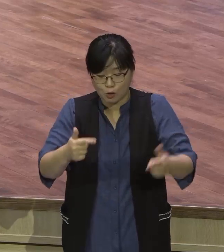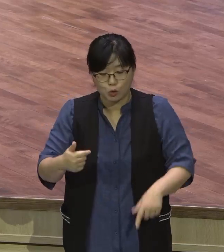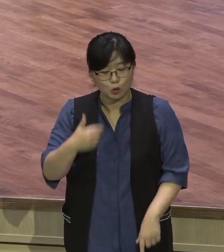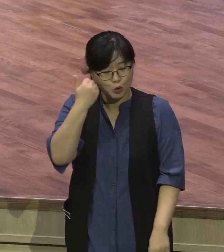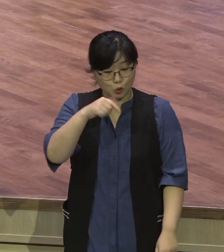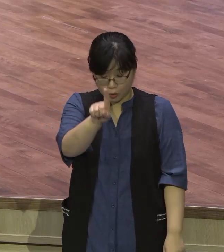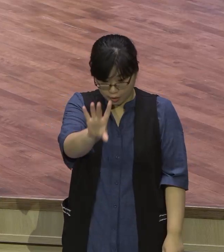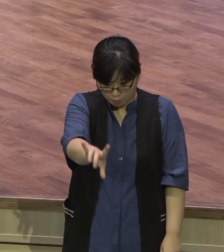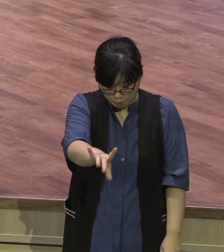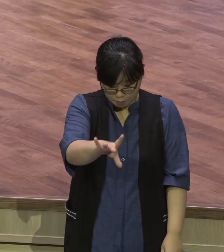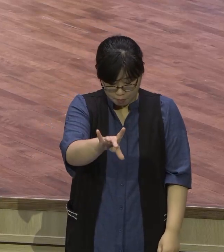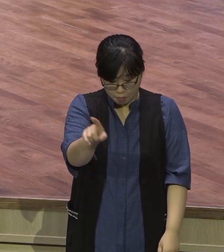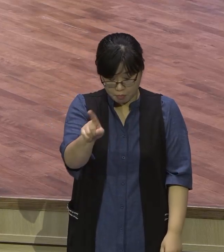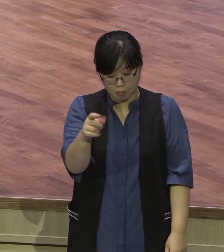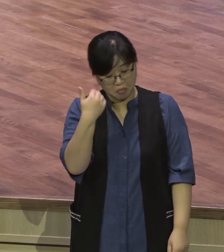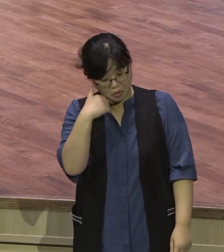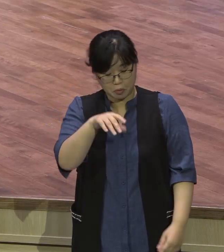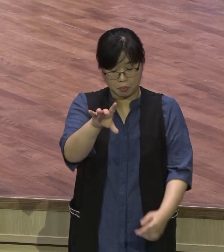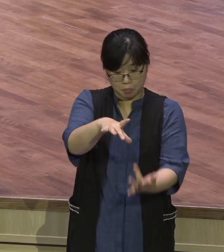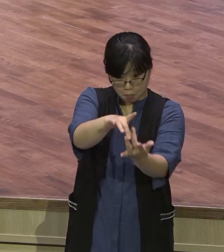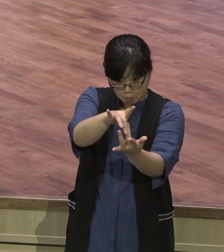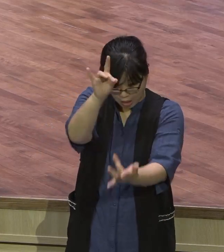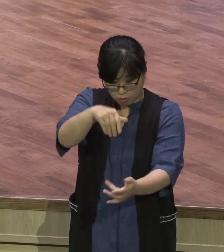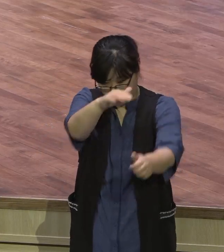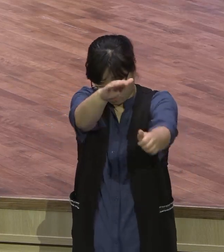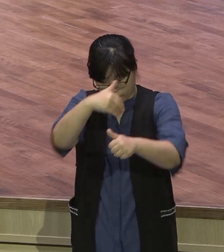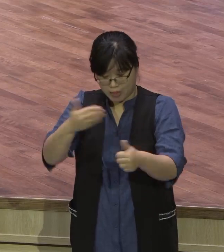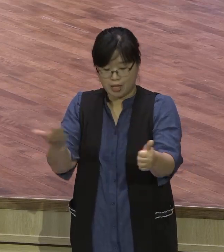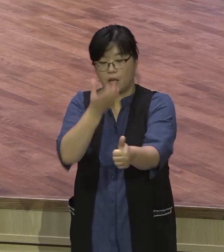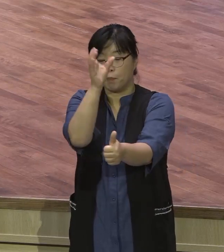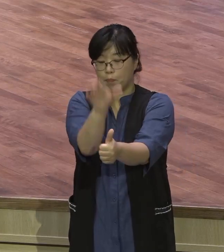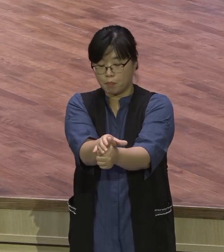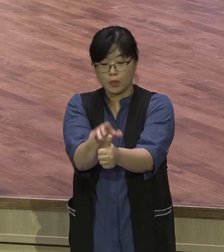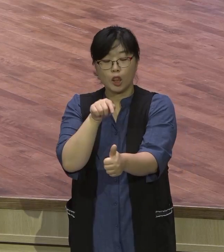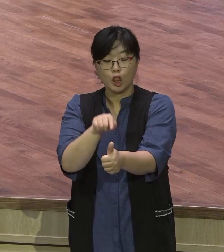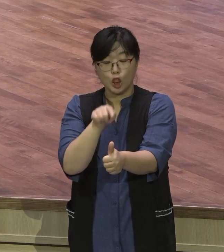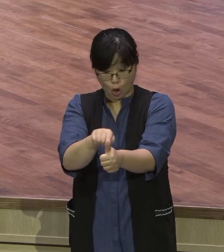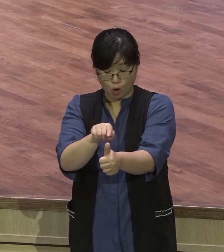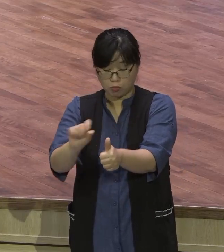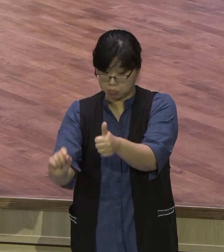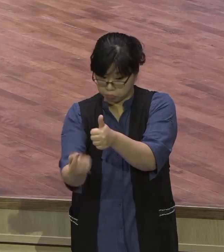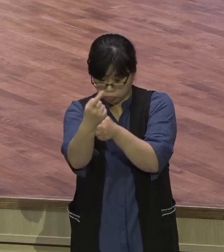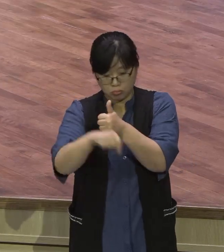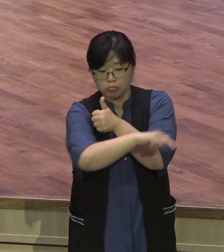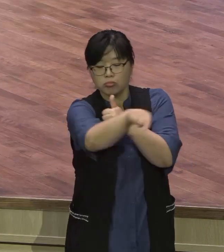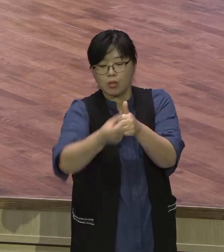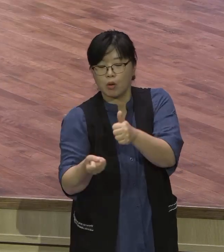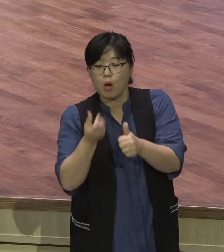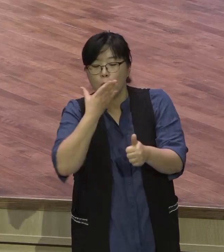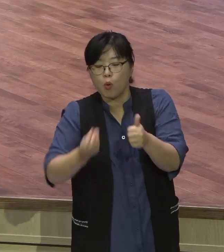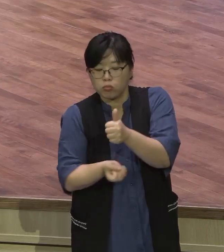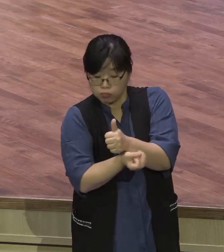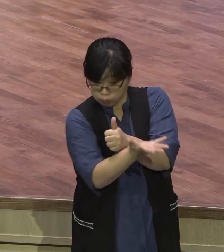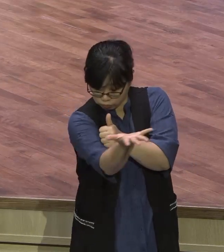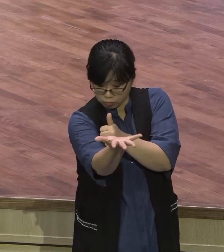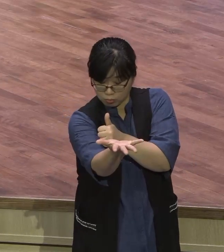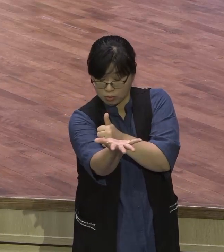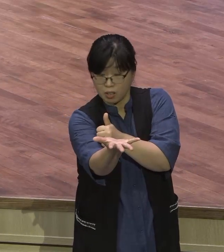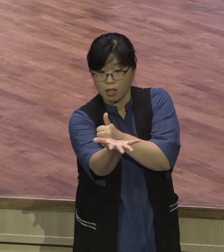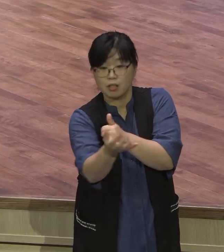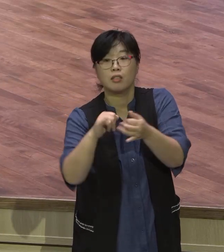축복하시는 하나님이시다. 그 말씀이에요. 예수님도 이 땅에서 공생애를 통해서